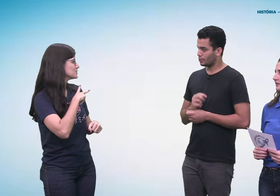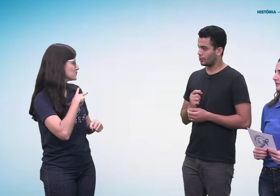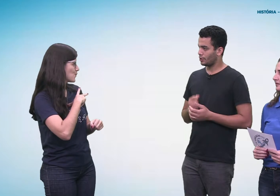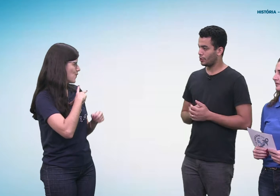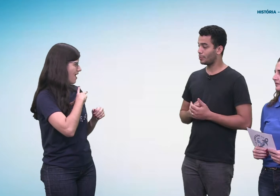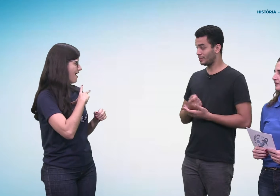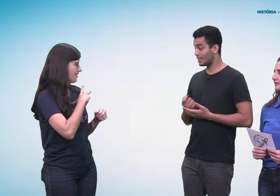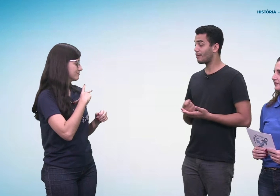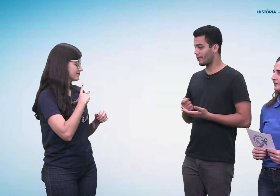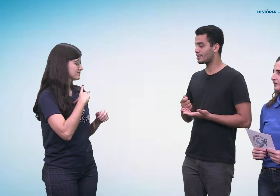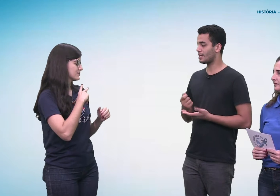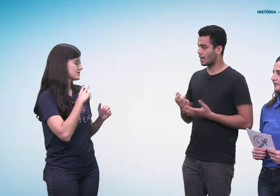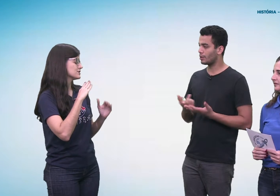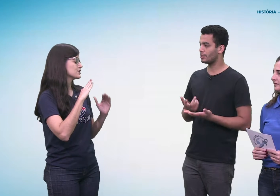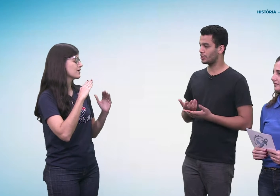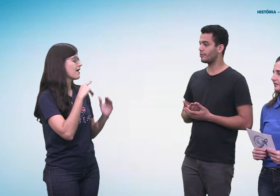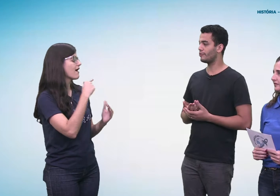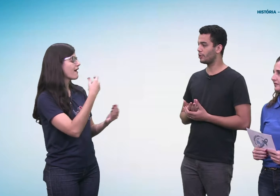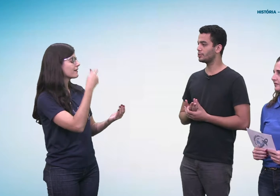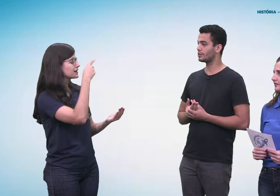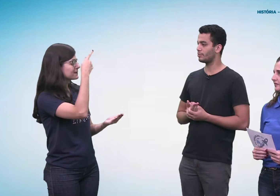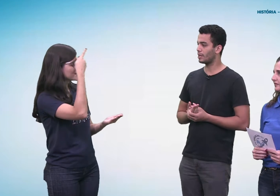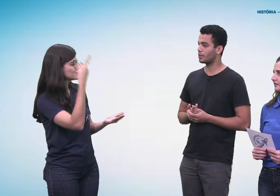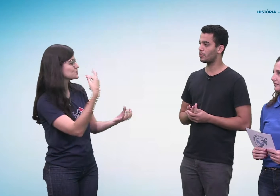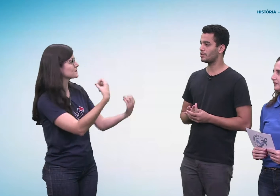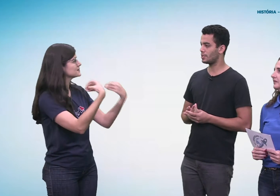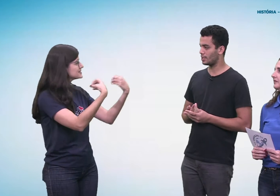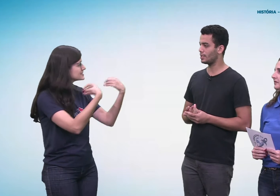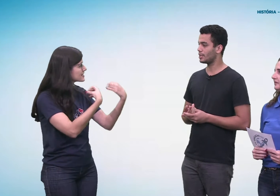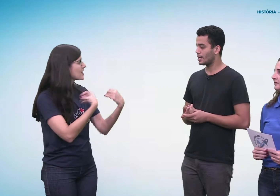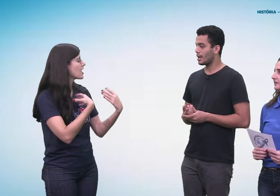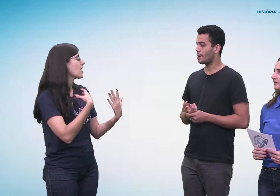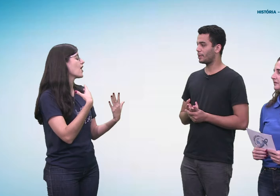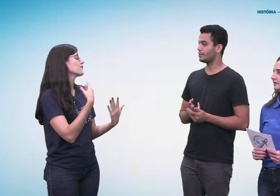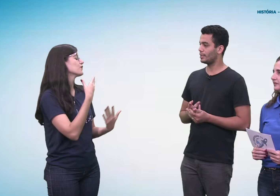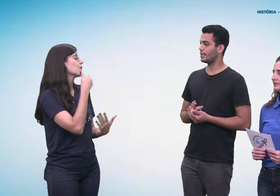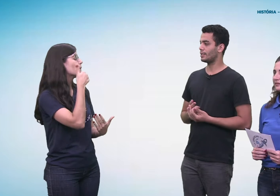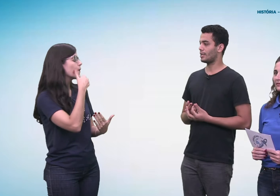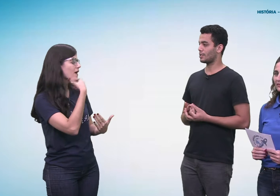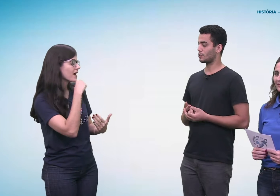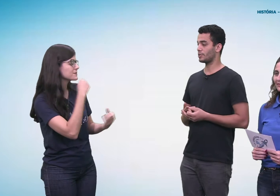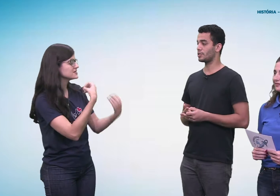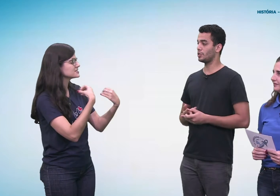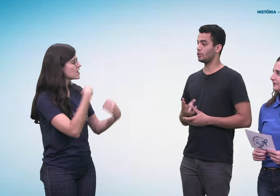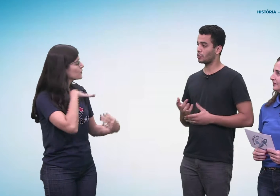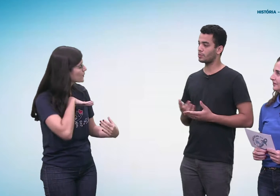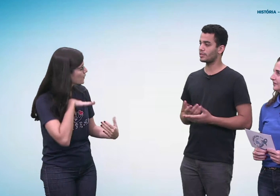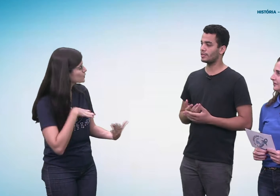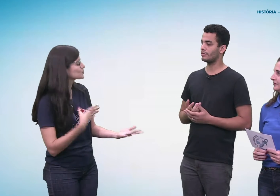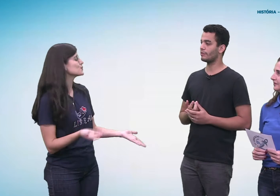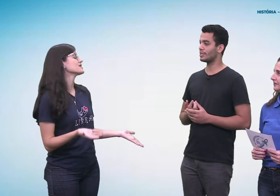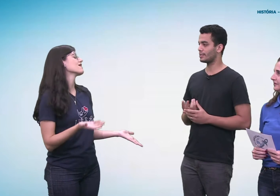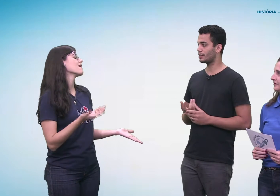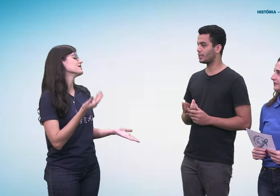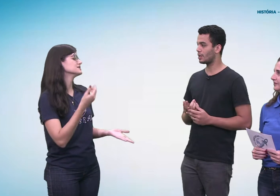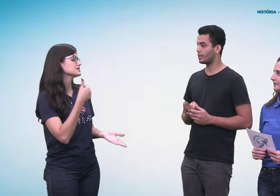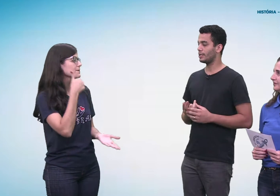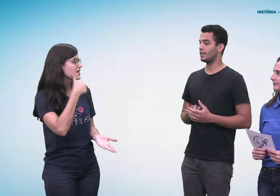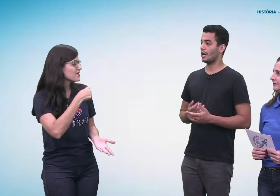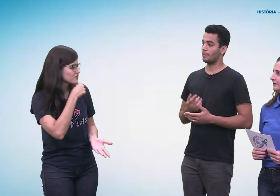E eu precisava fazer aulas de reforço também para conseguir aprender as coisas que eu não conseguia desenvolver na sala de aula.